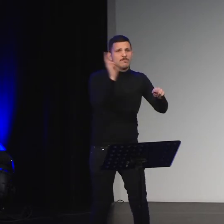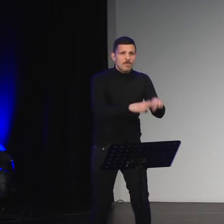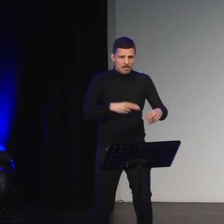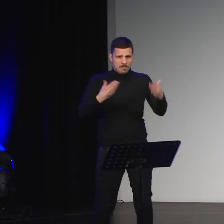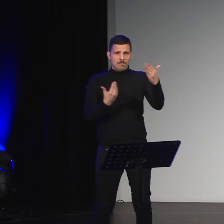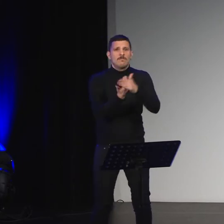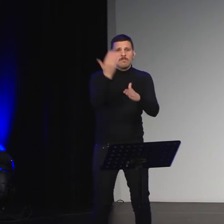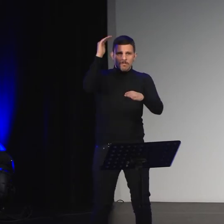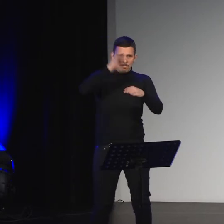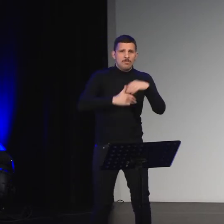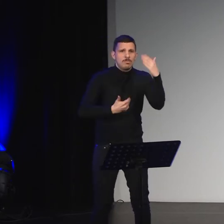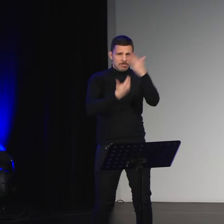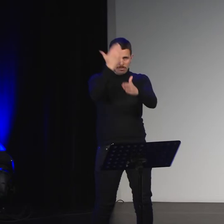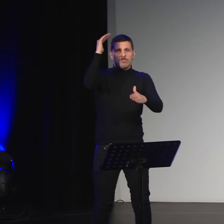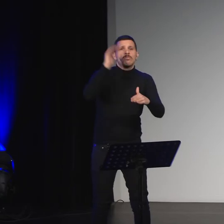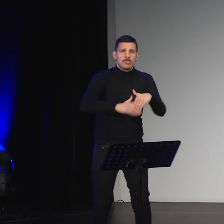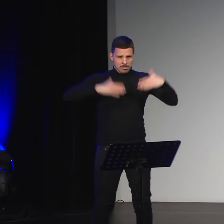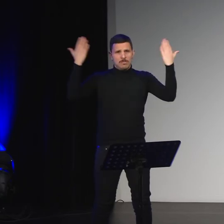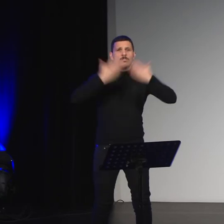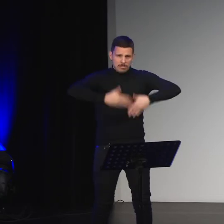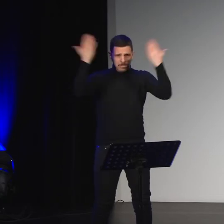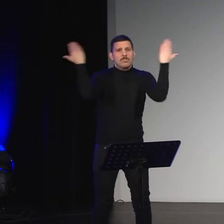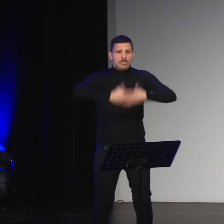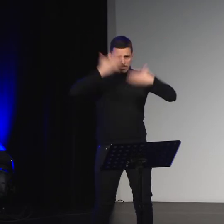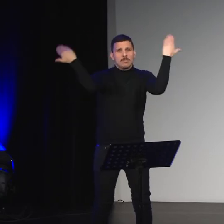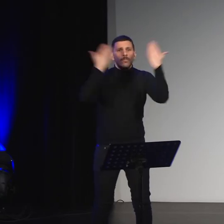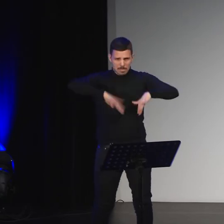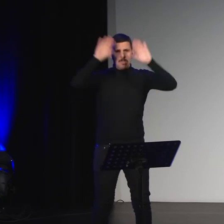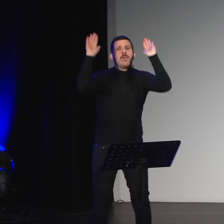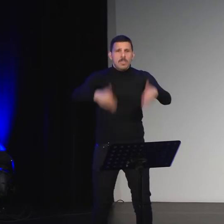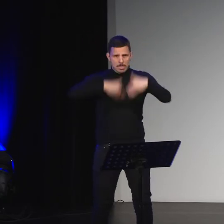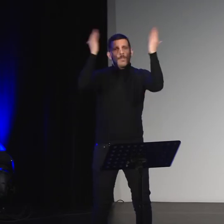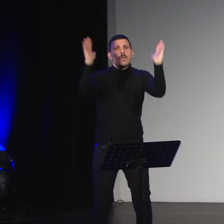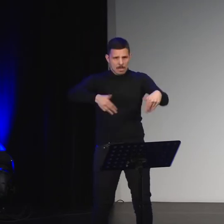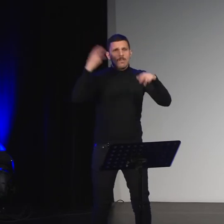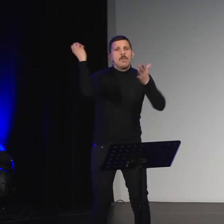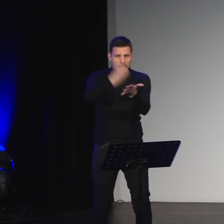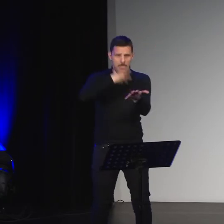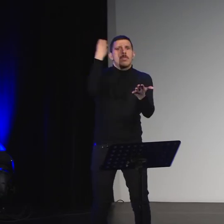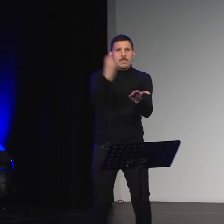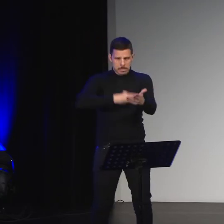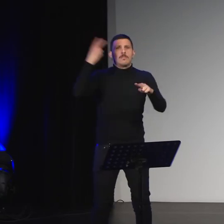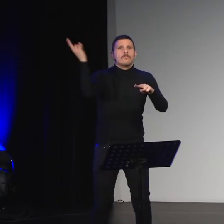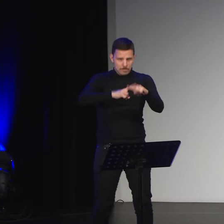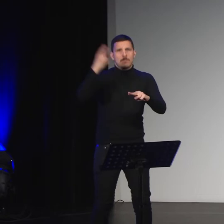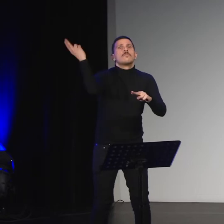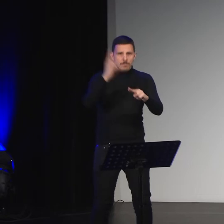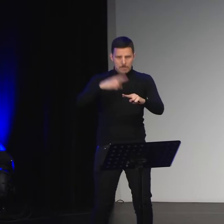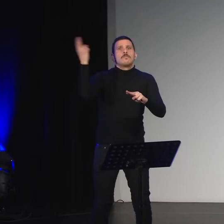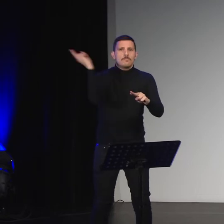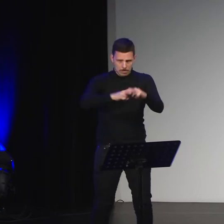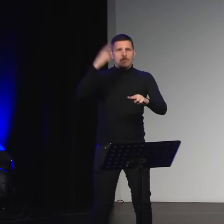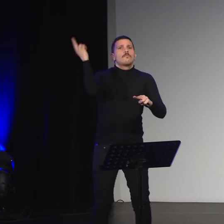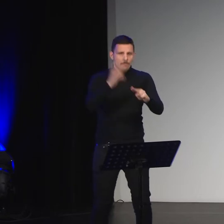lui, pour tout le monde. Elle arrivait, dans un mouvement clair, tranquille, complet. Il aurait voulu